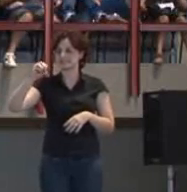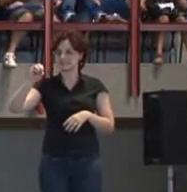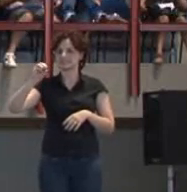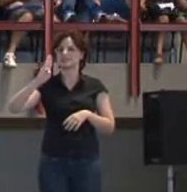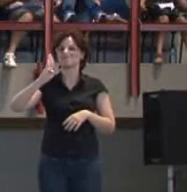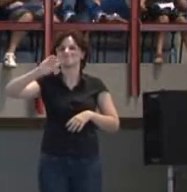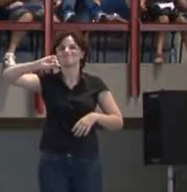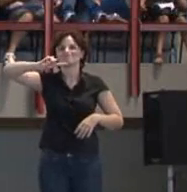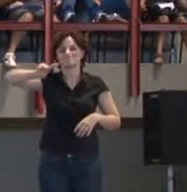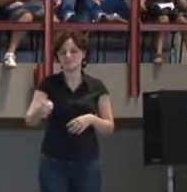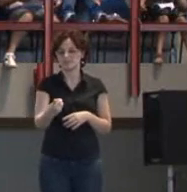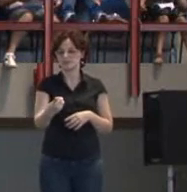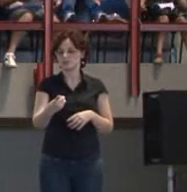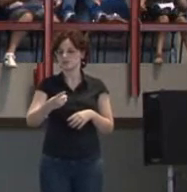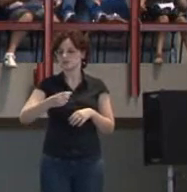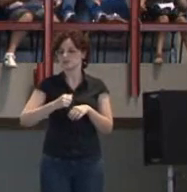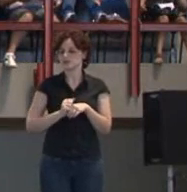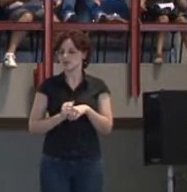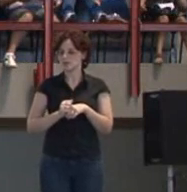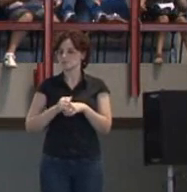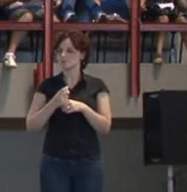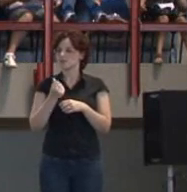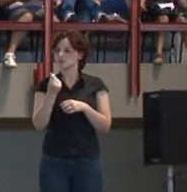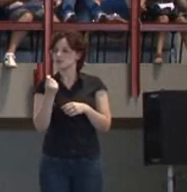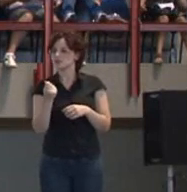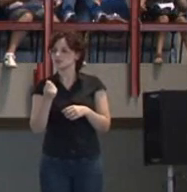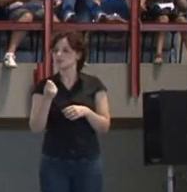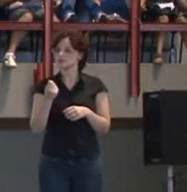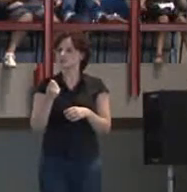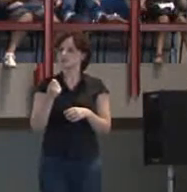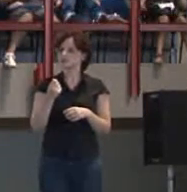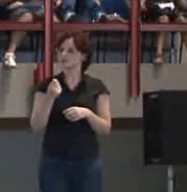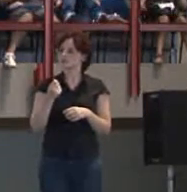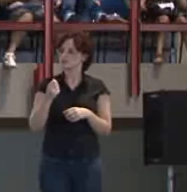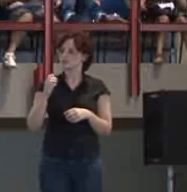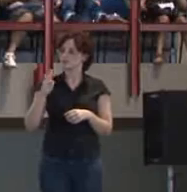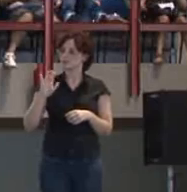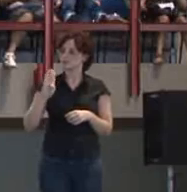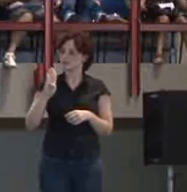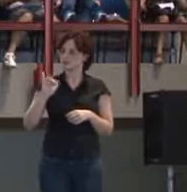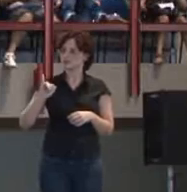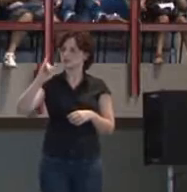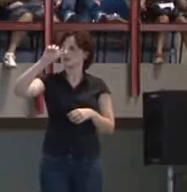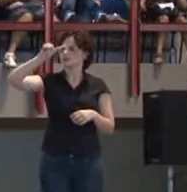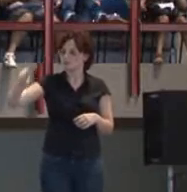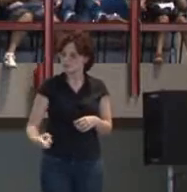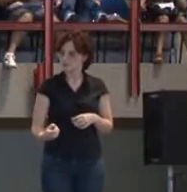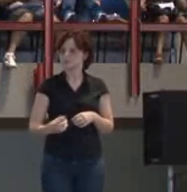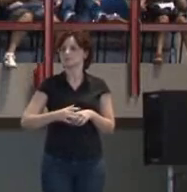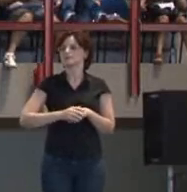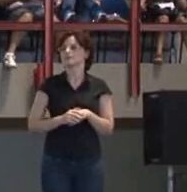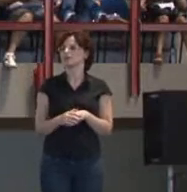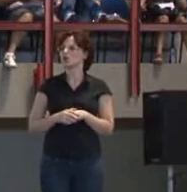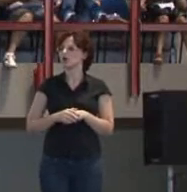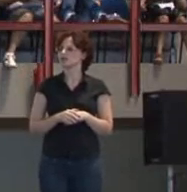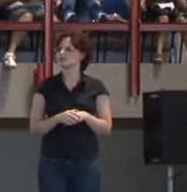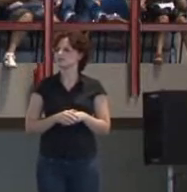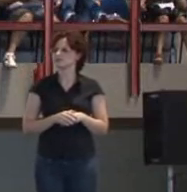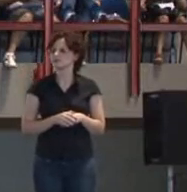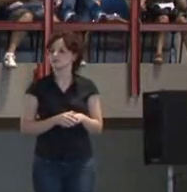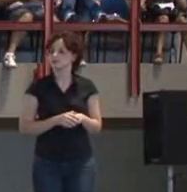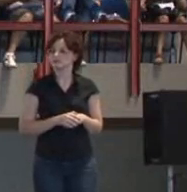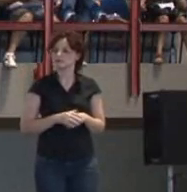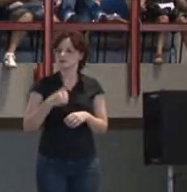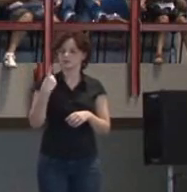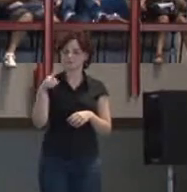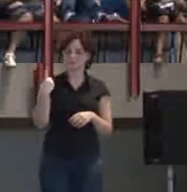bilhões de dólares de empréstimos tem gente que às vezes Ouve isso e diz pô os Estados Unidos quebraram né emprestaram